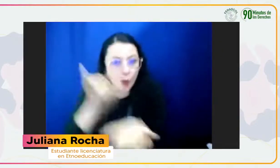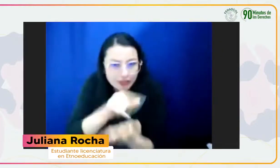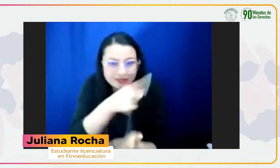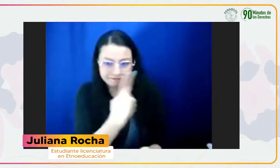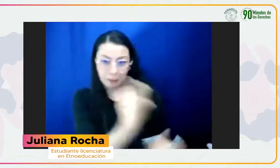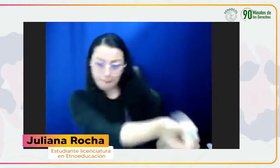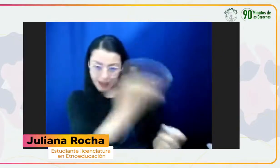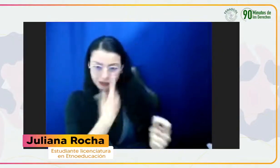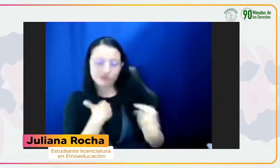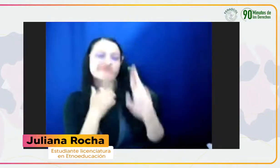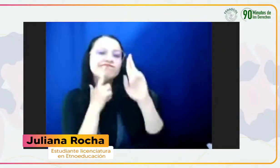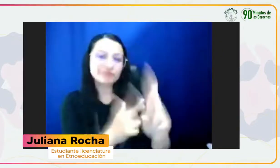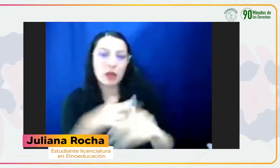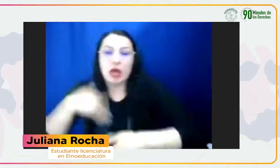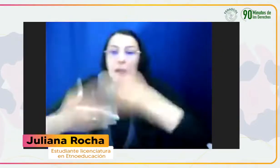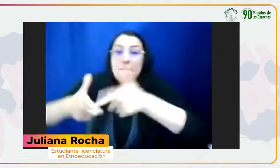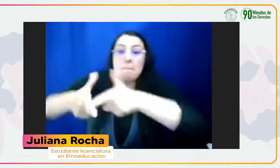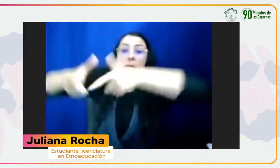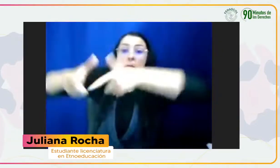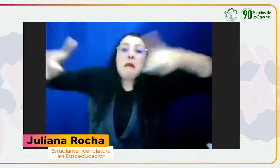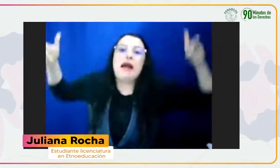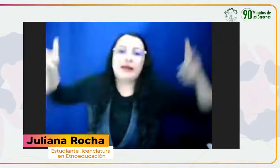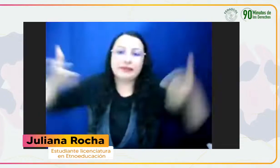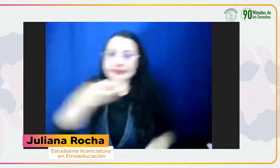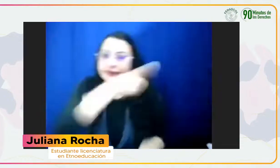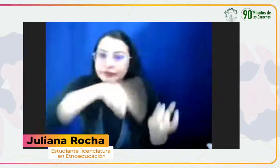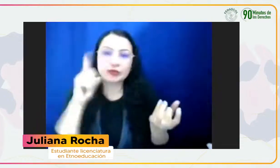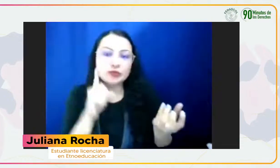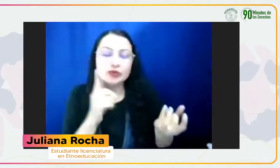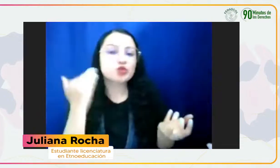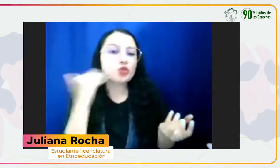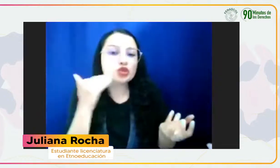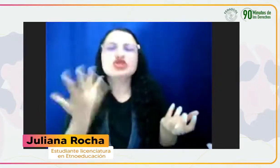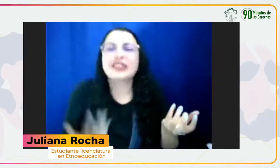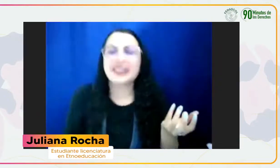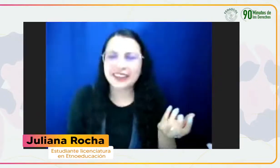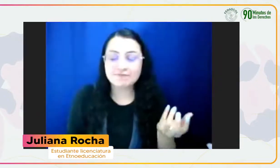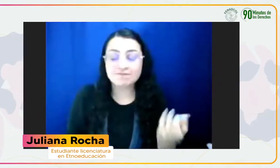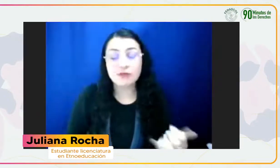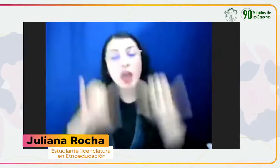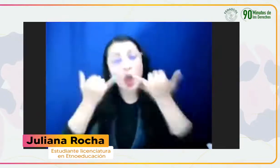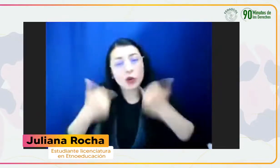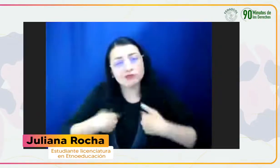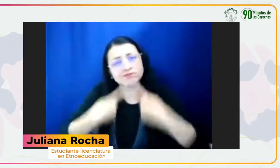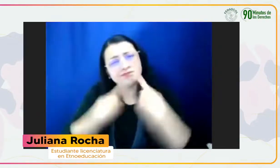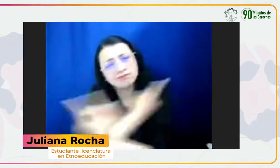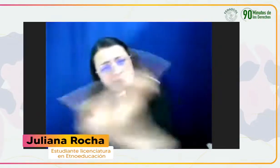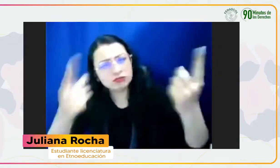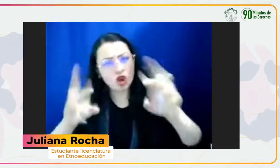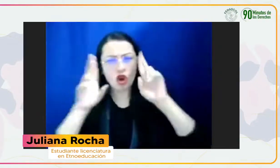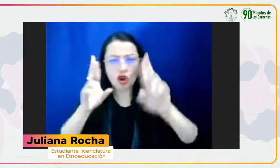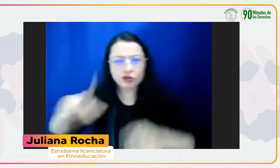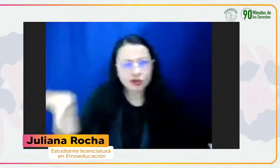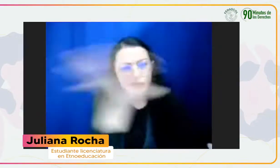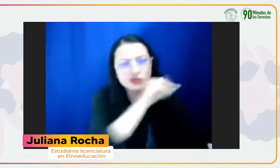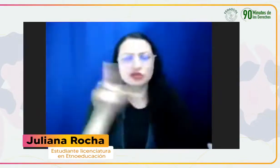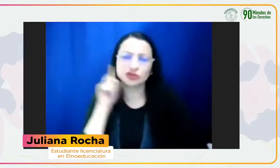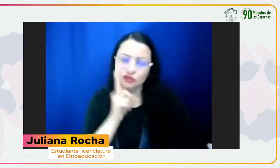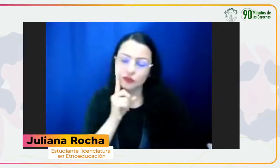avanzando en estos derechos. Como nos preguntan, la gran mayoría de participación es hombre y que las mujeres es poca, pero pues por